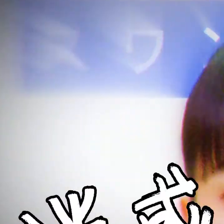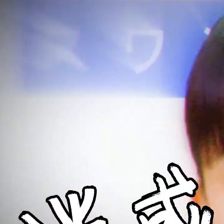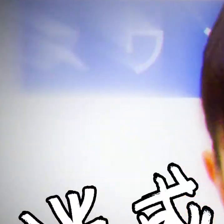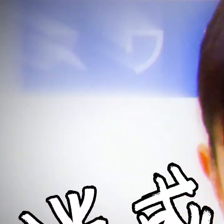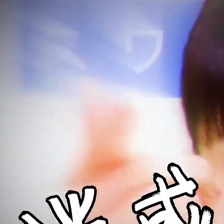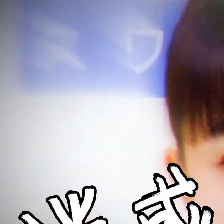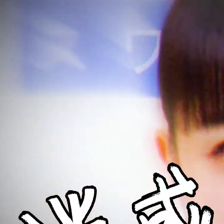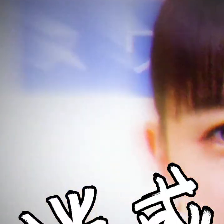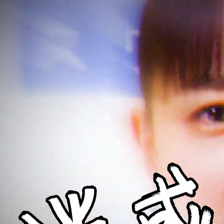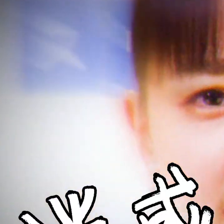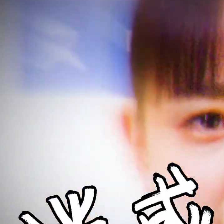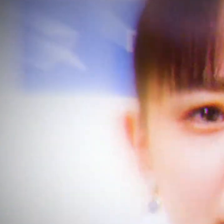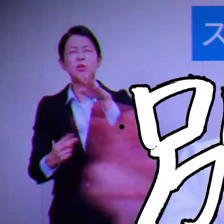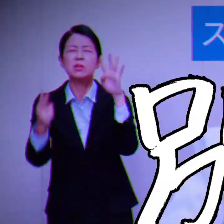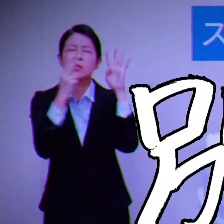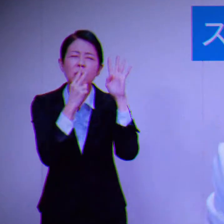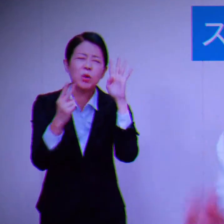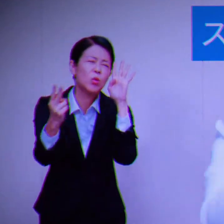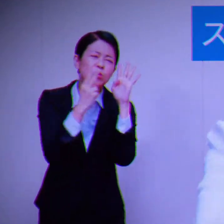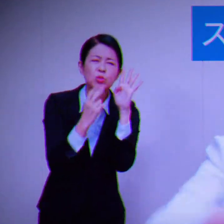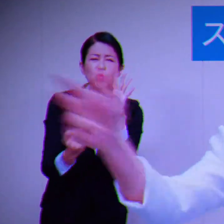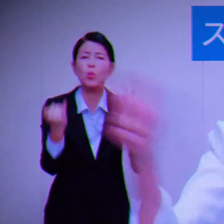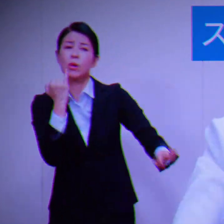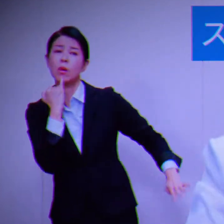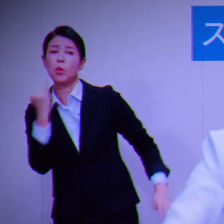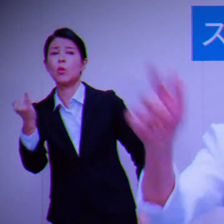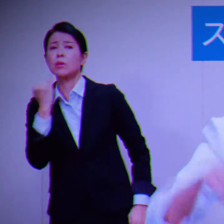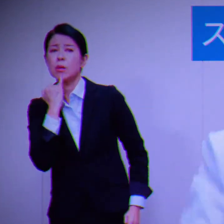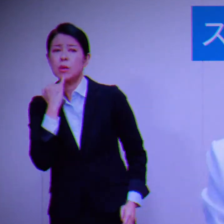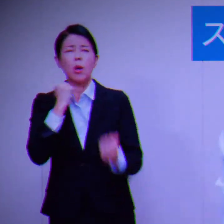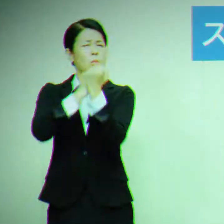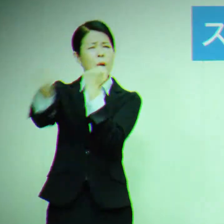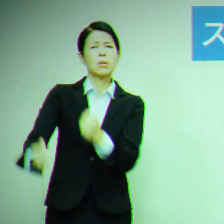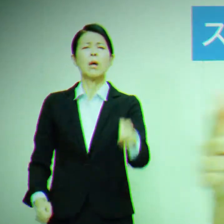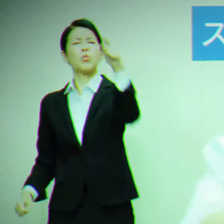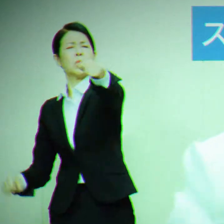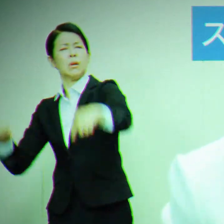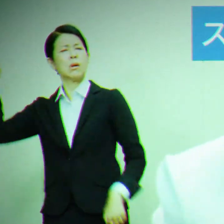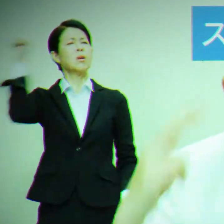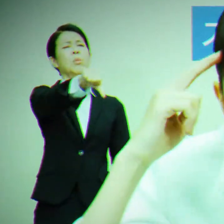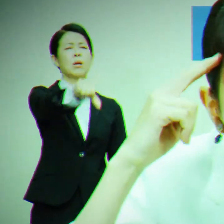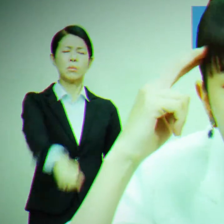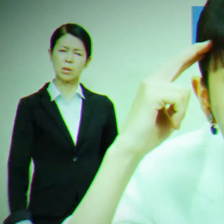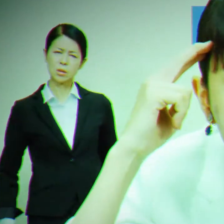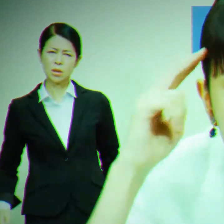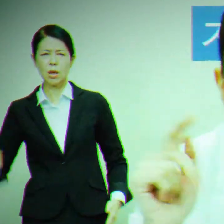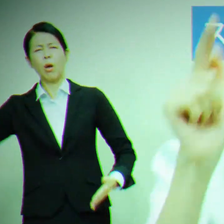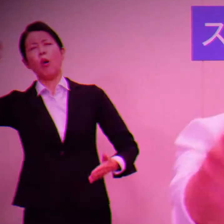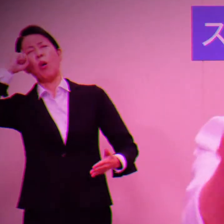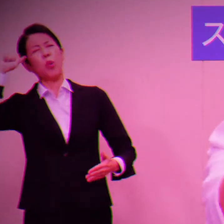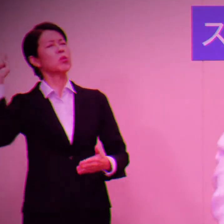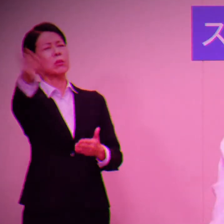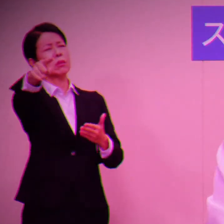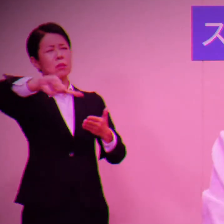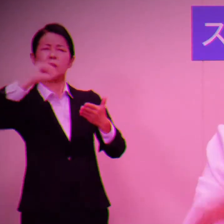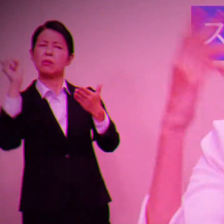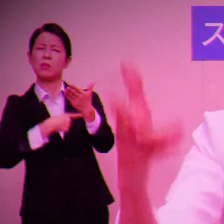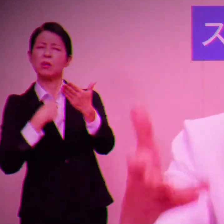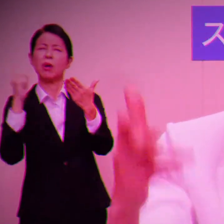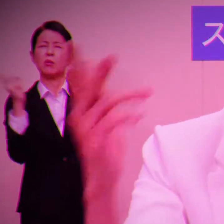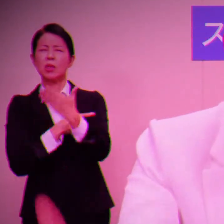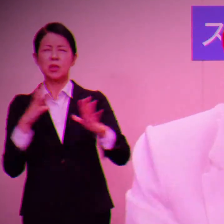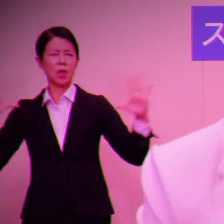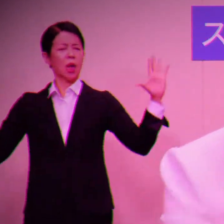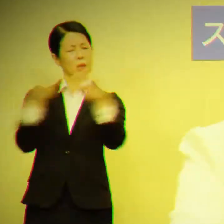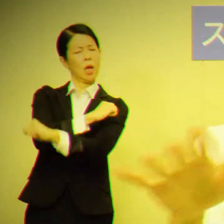迷惑なんですけどかなり、別にタバコを吸うのは構わない、マナーの違反がバカバカしい、思うよ爪が